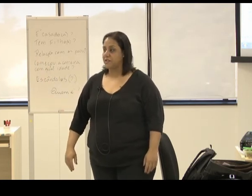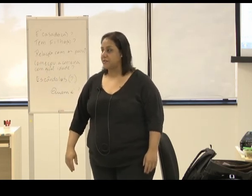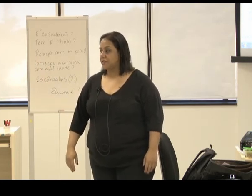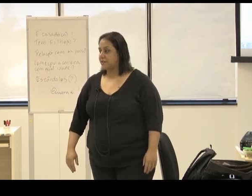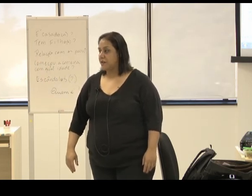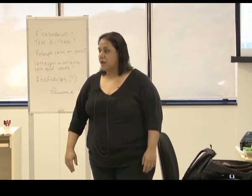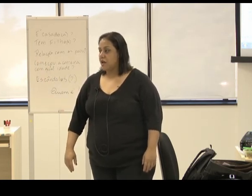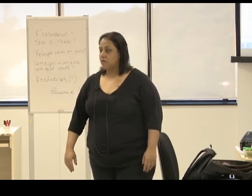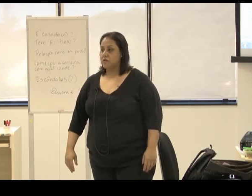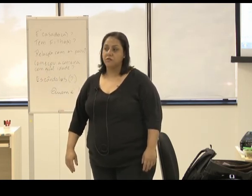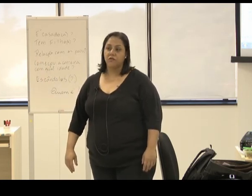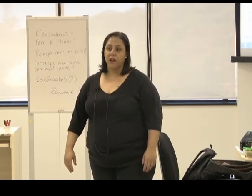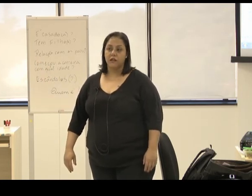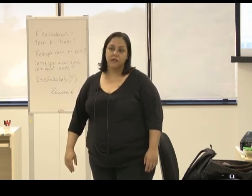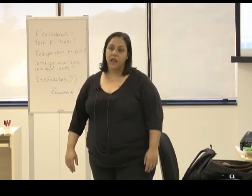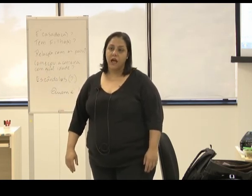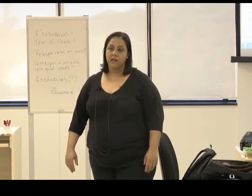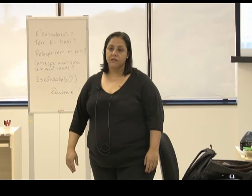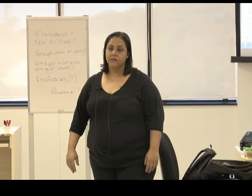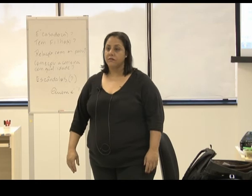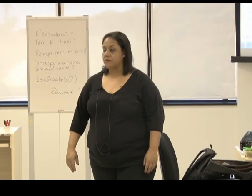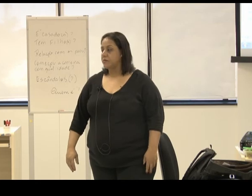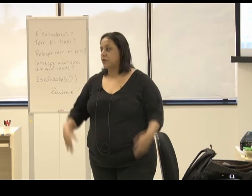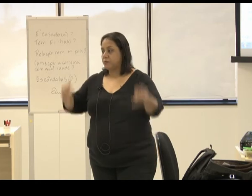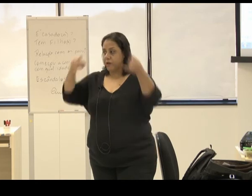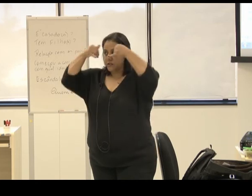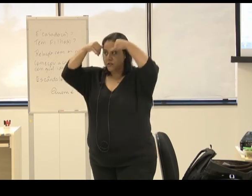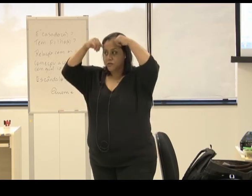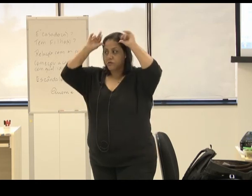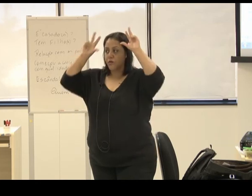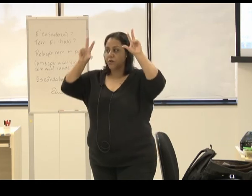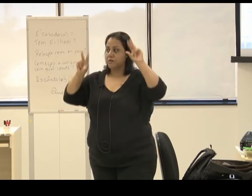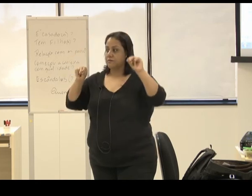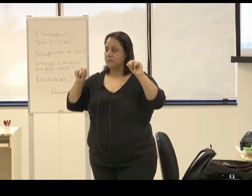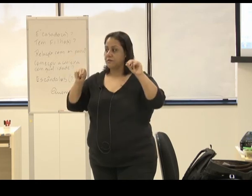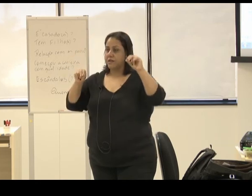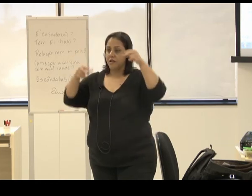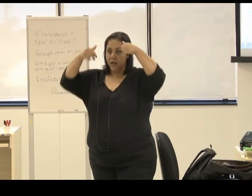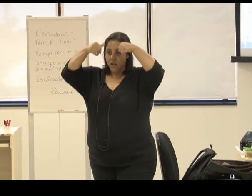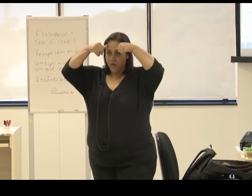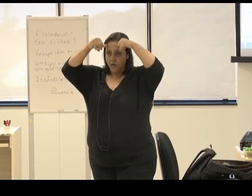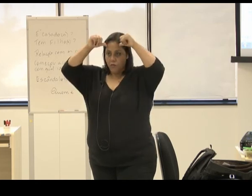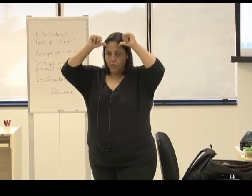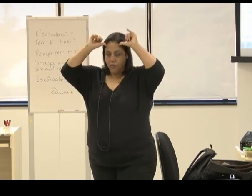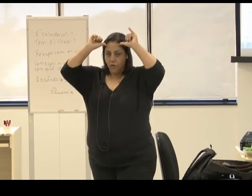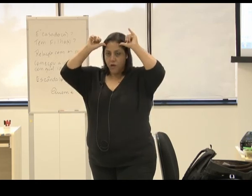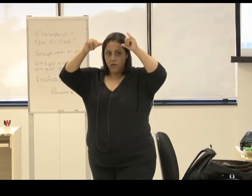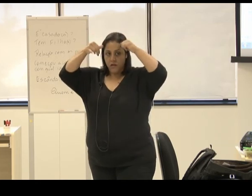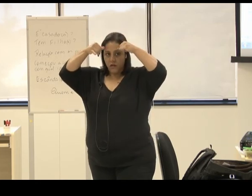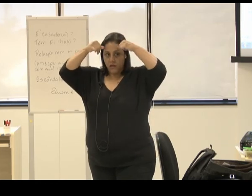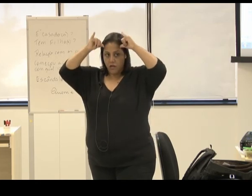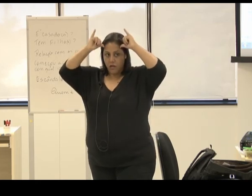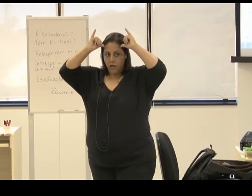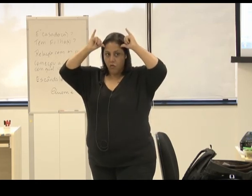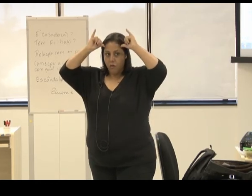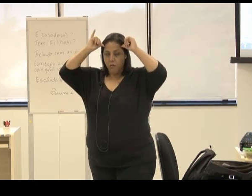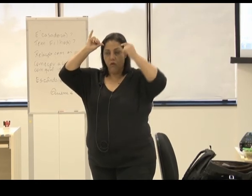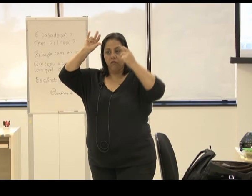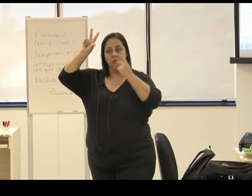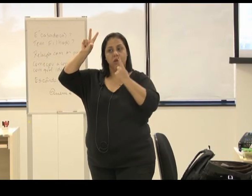Parintins? Vocês vão falar, sei lá. O sinal de Parintins são os bois. Um boi, uma mão vermelha